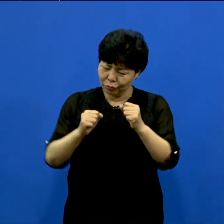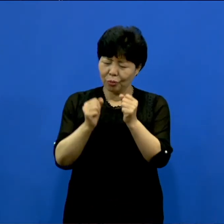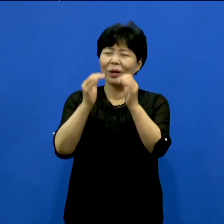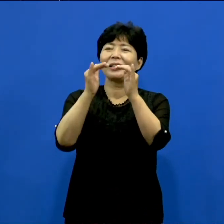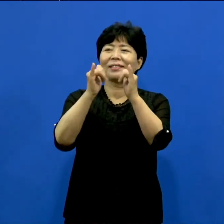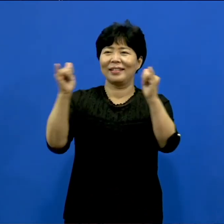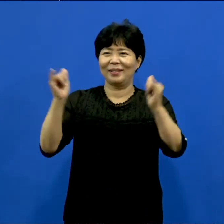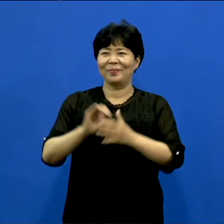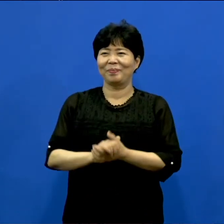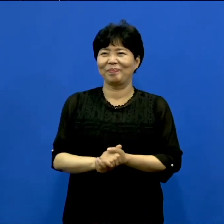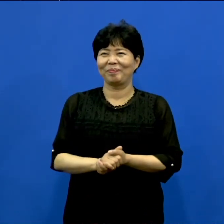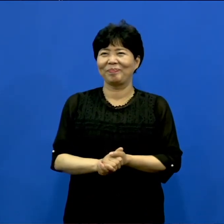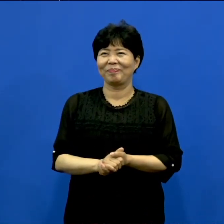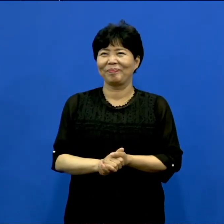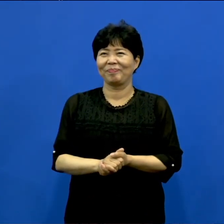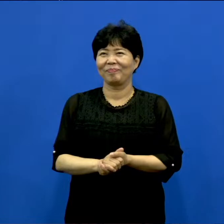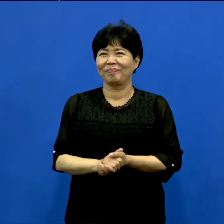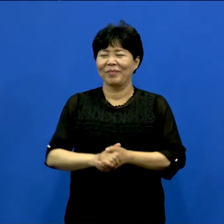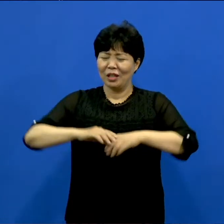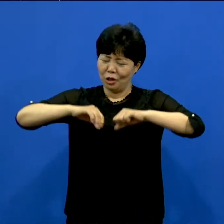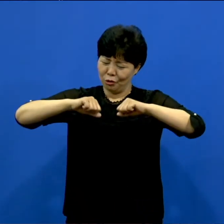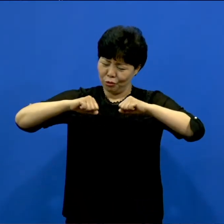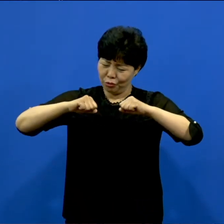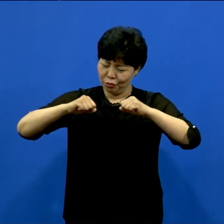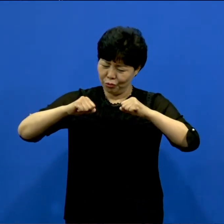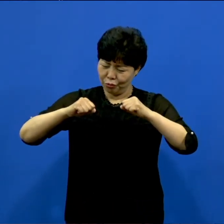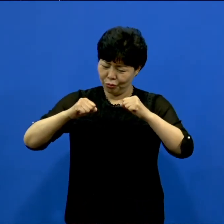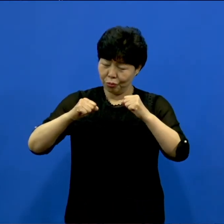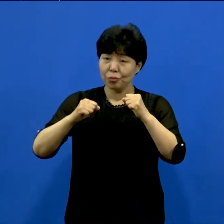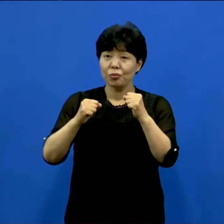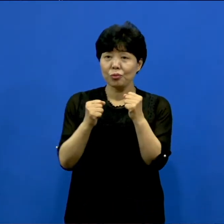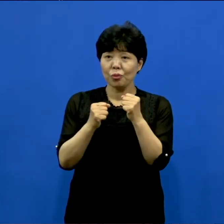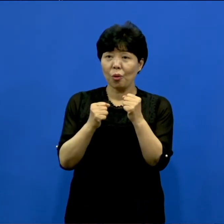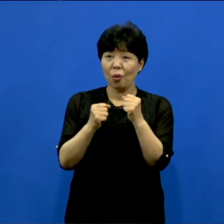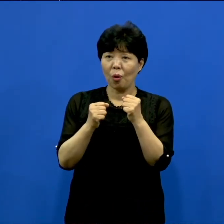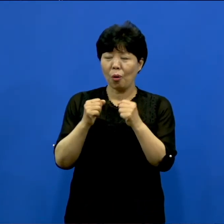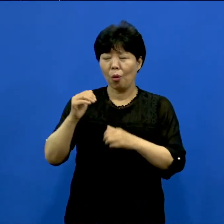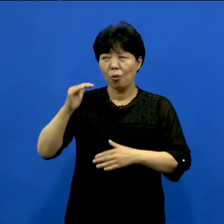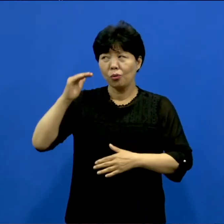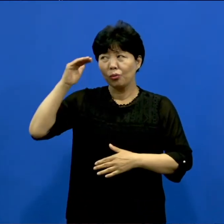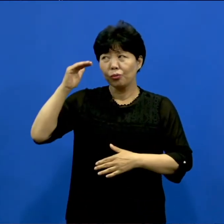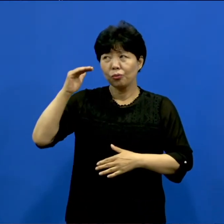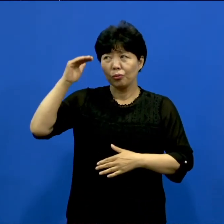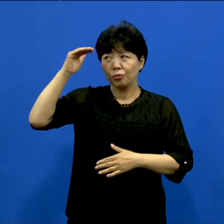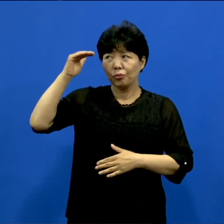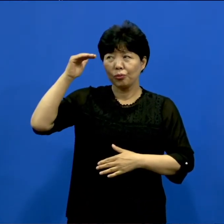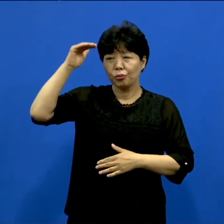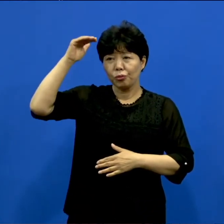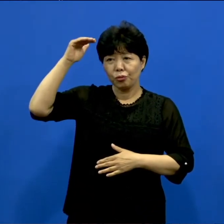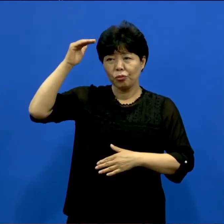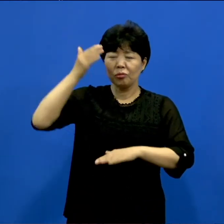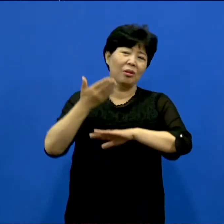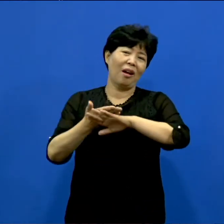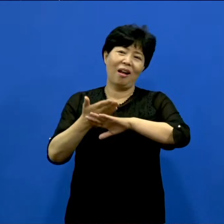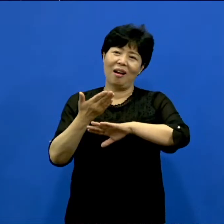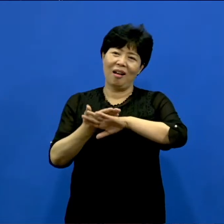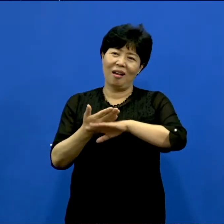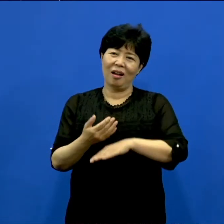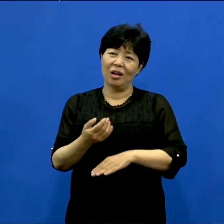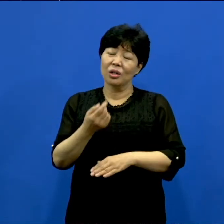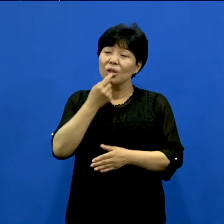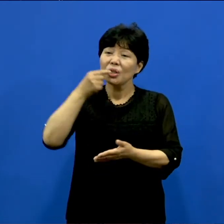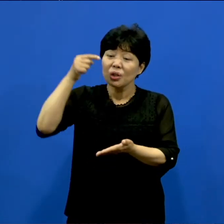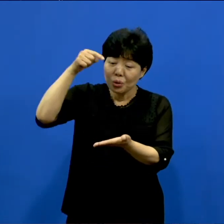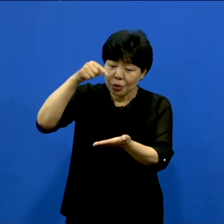순종의 수준도 갈수록 이런 다 같은 순종이 아닙니다. 쉽게 순종하는 사람들의 특징이 뭔지 아십니까?